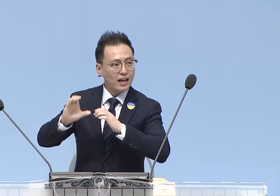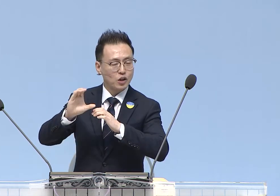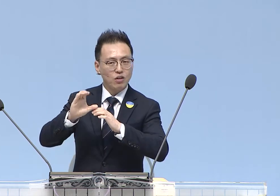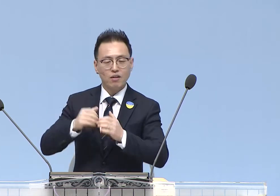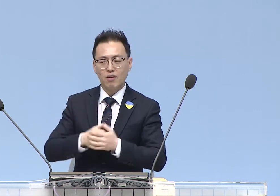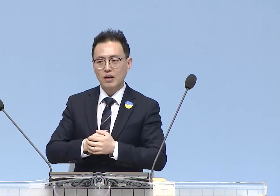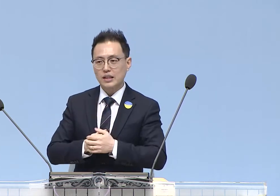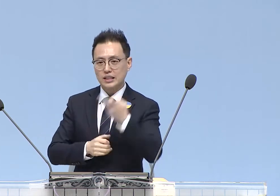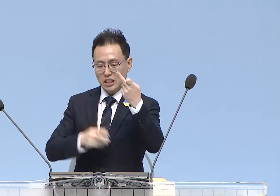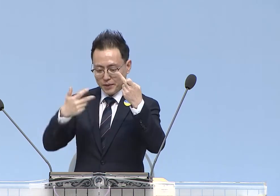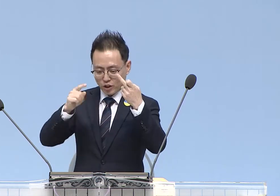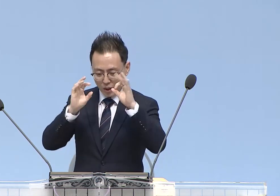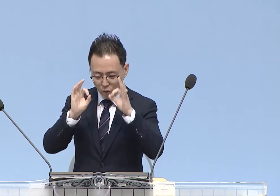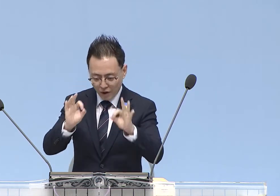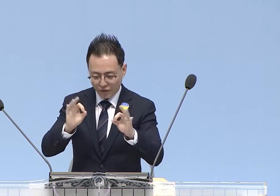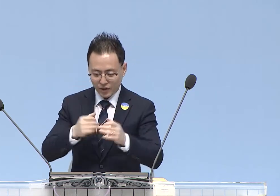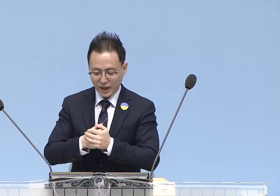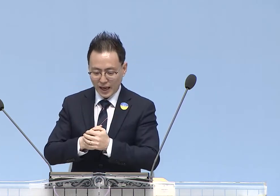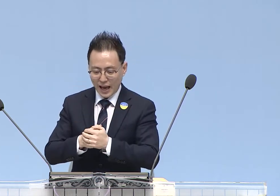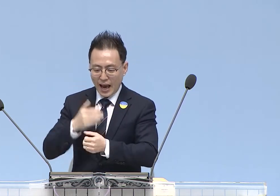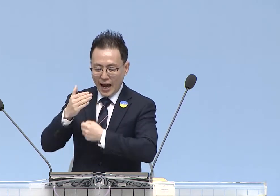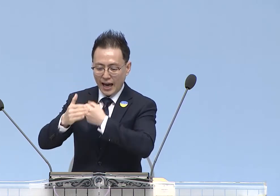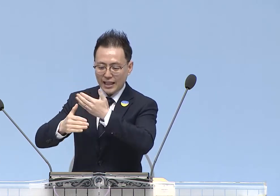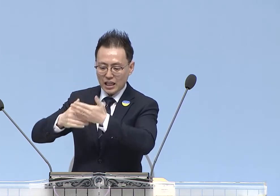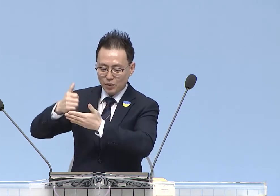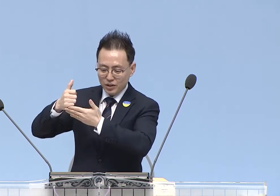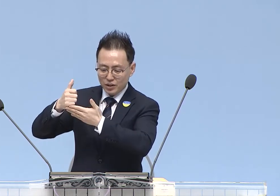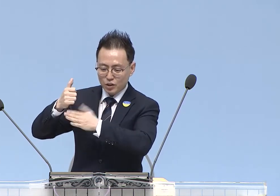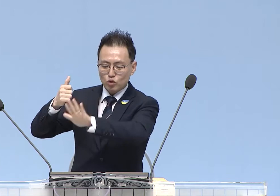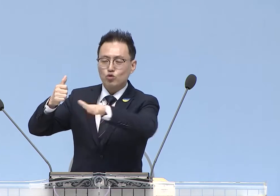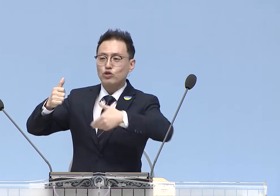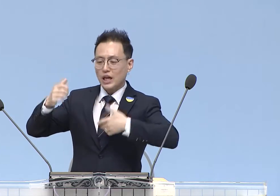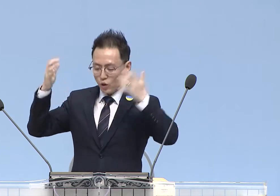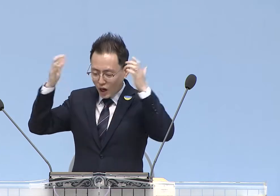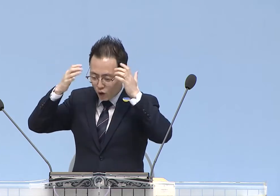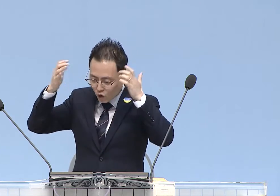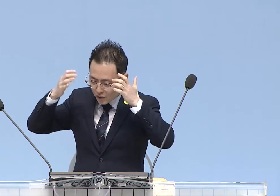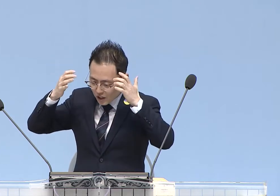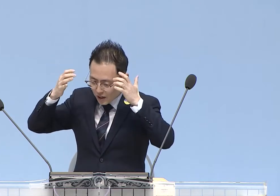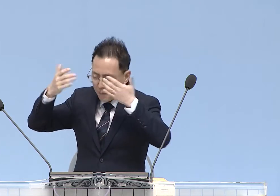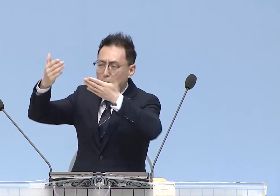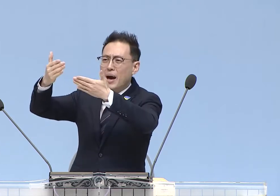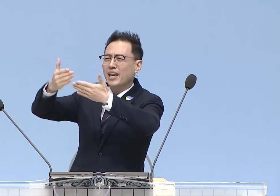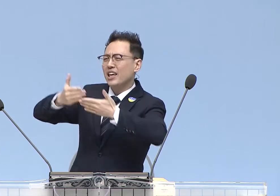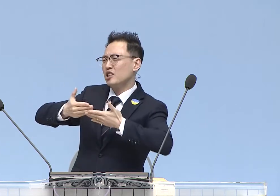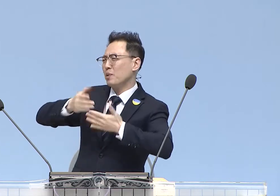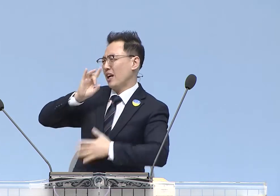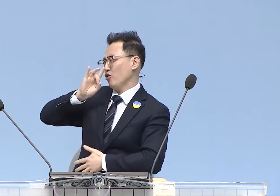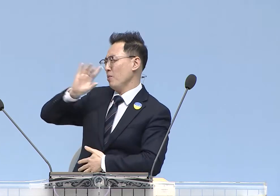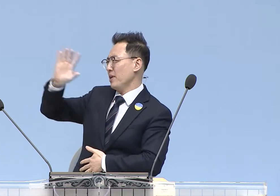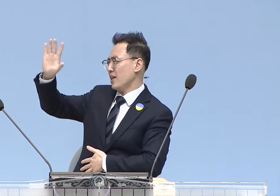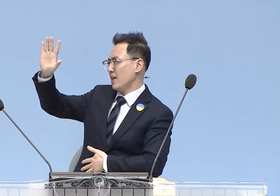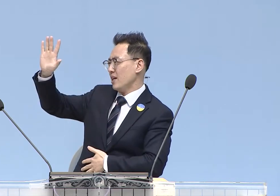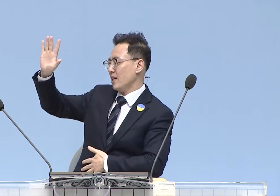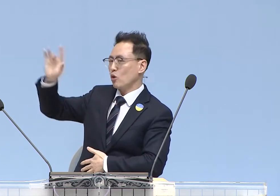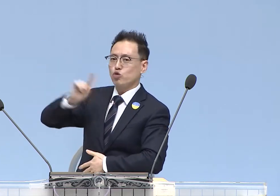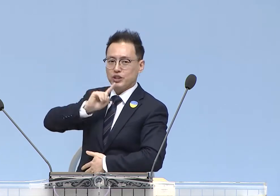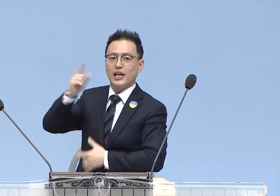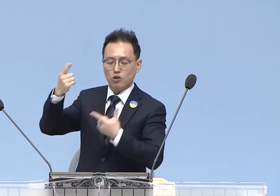나아가서 그 12절에 보면 하나님은 우리가 괴로움을 받게 하시면 안 됩니다 라고 주장하는 것